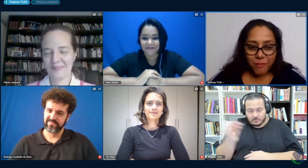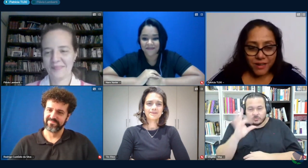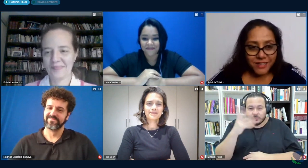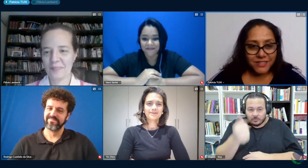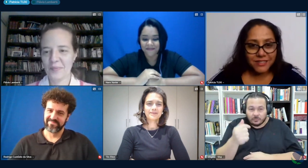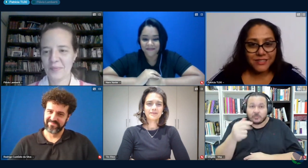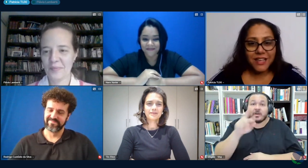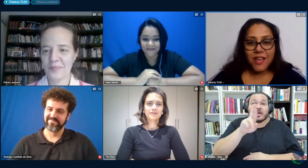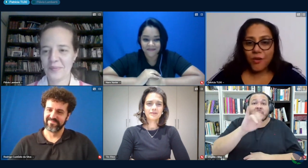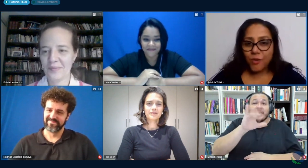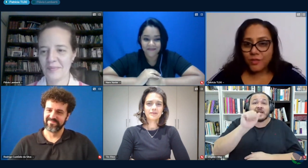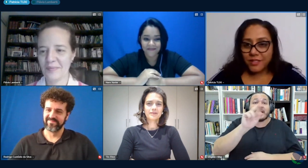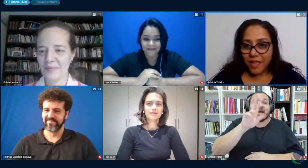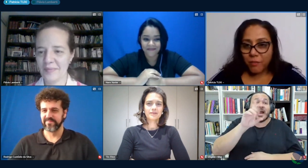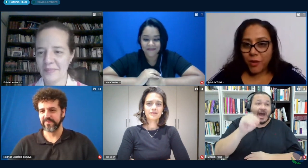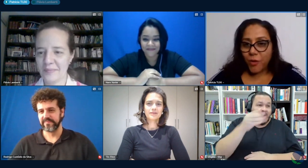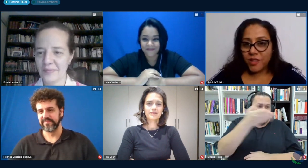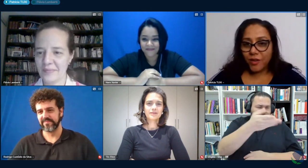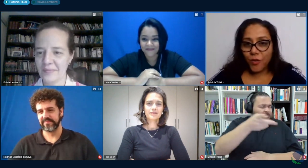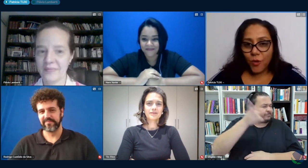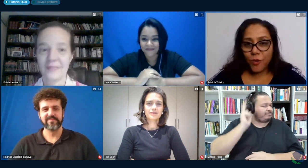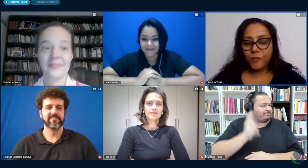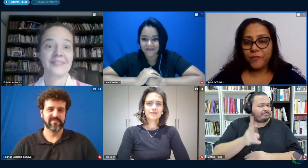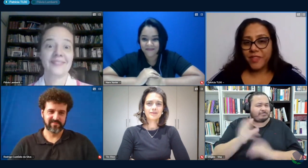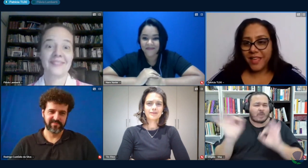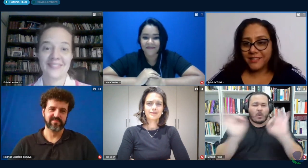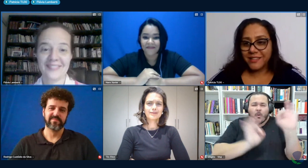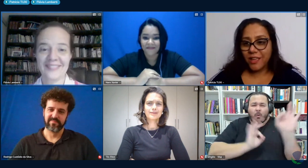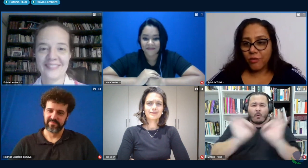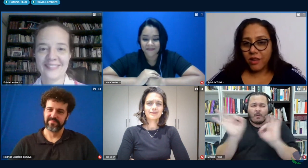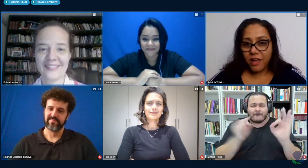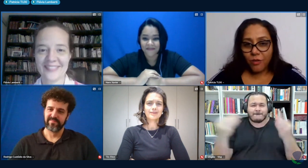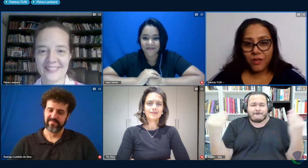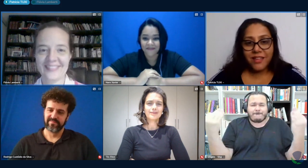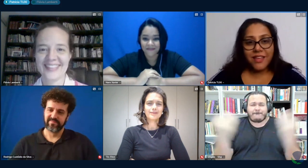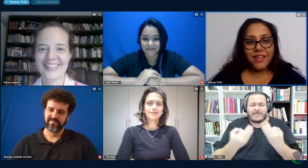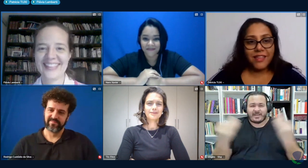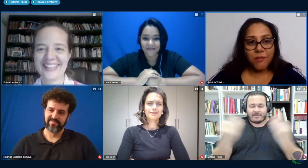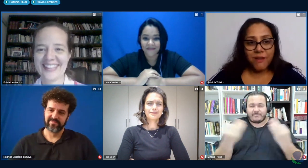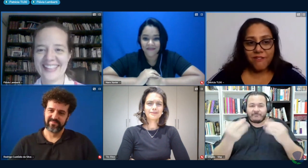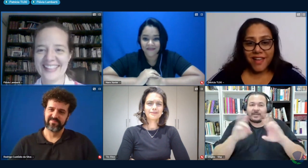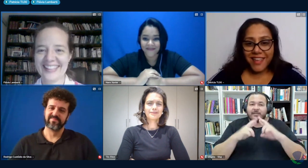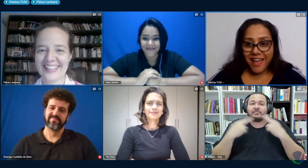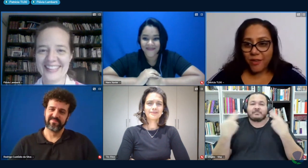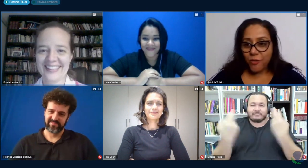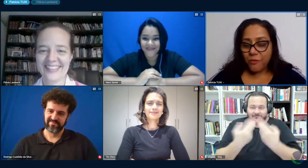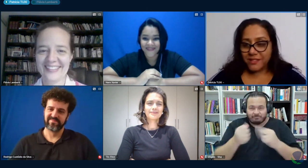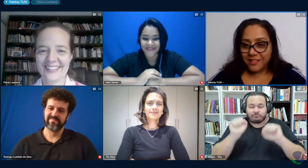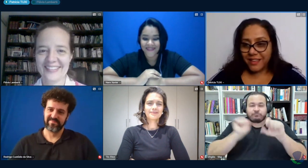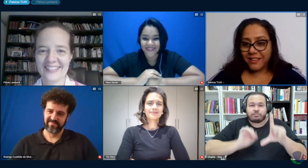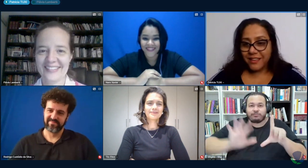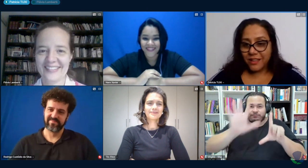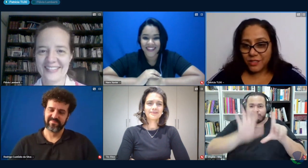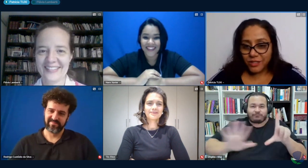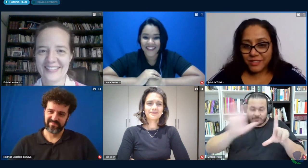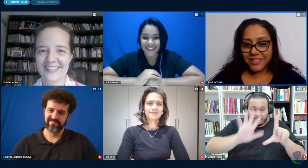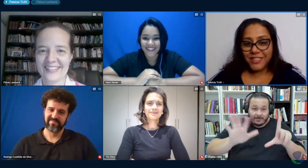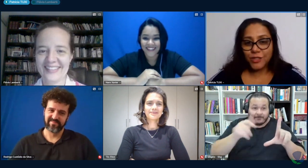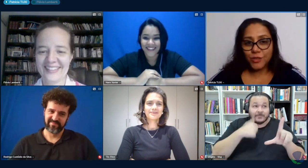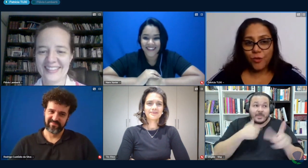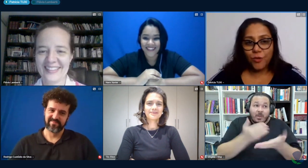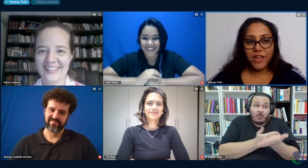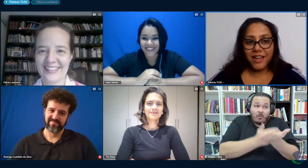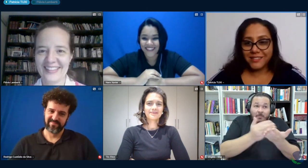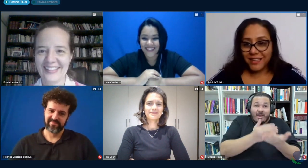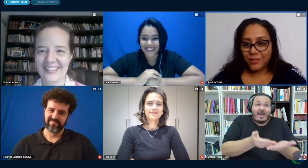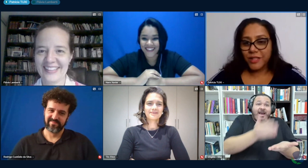Ricardo Abrantes, como sempre, coordenou essa reunião, que, para variar, eu comecei antes e